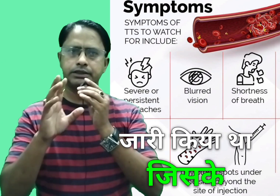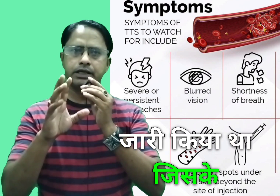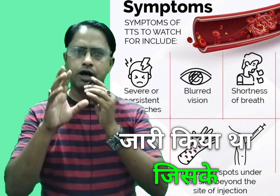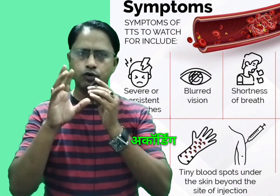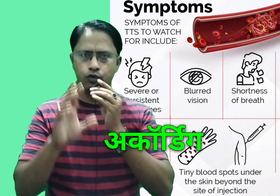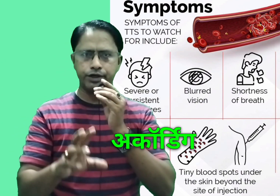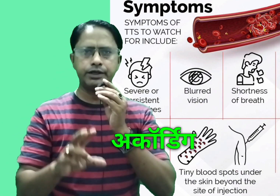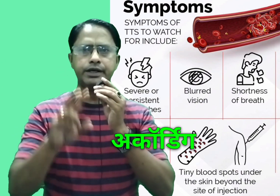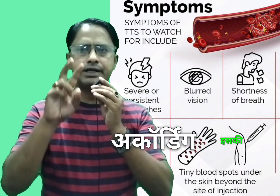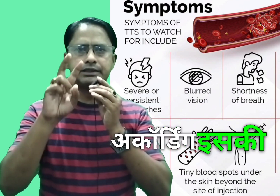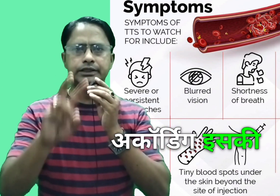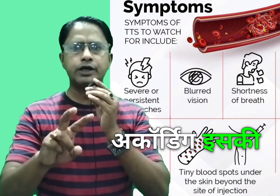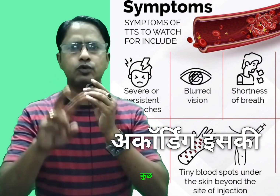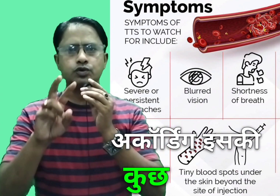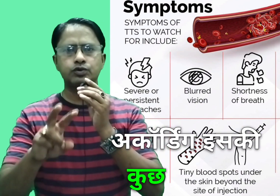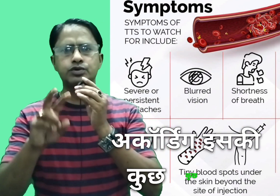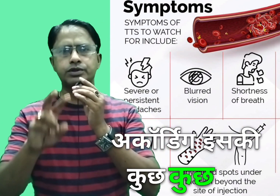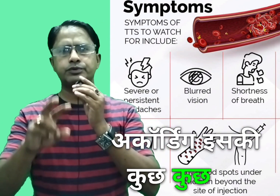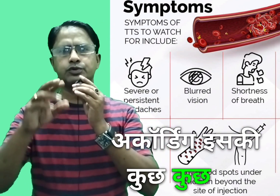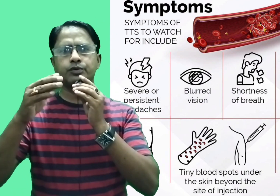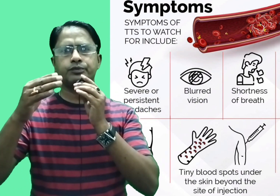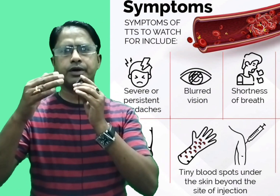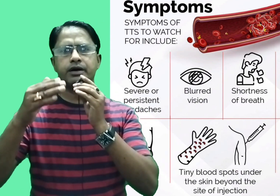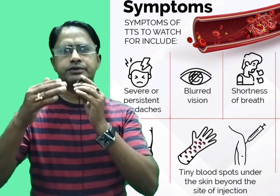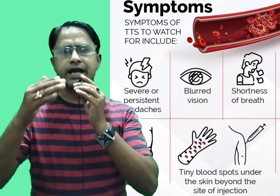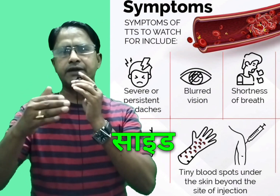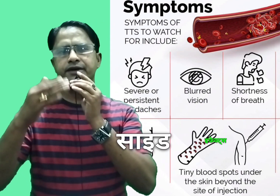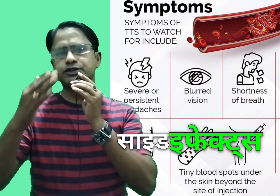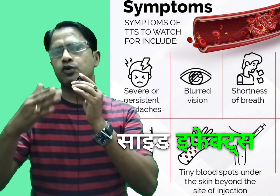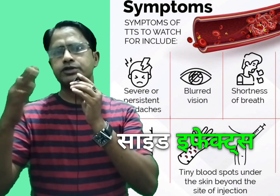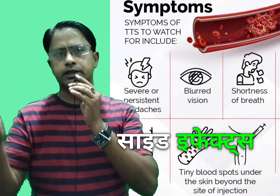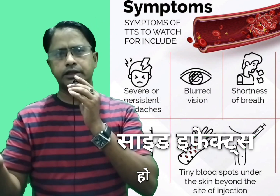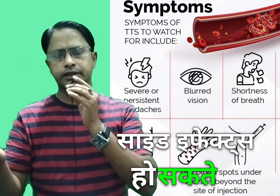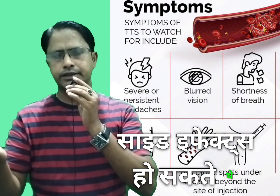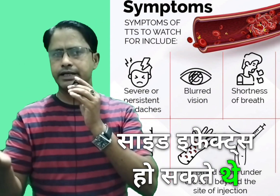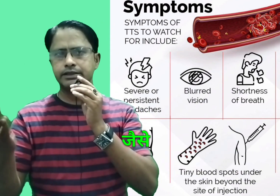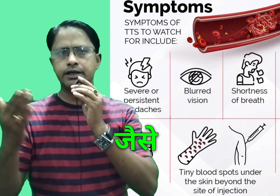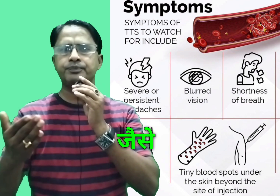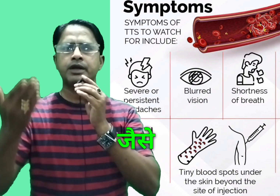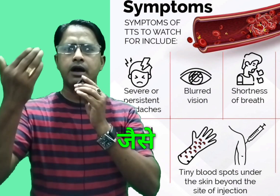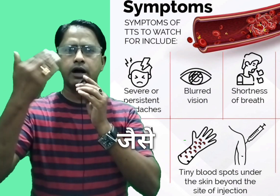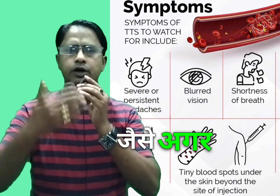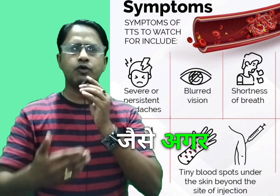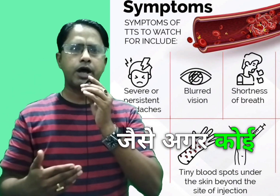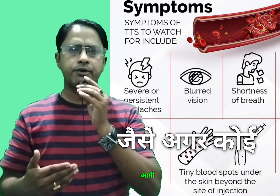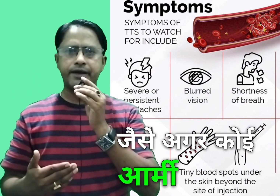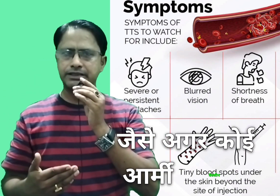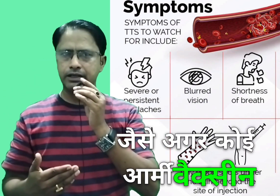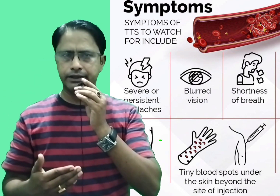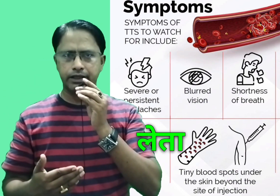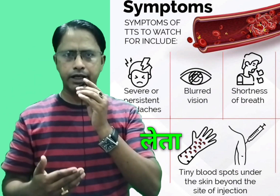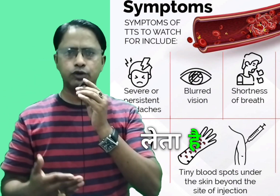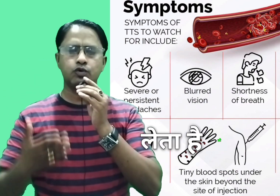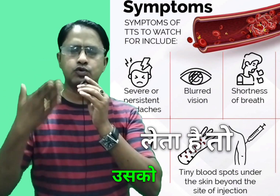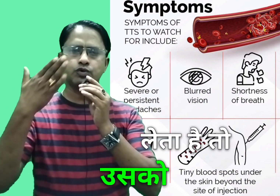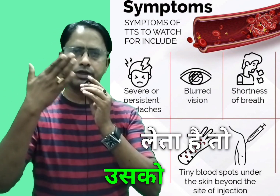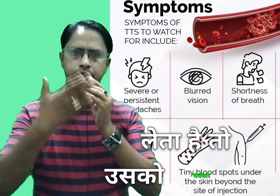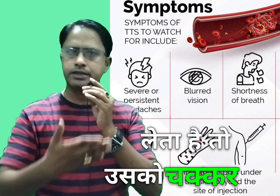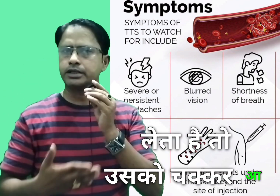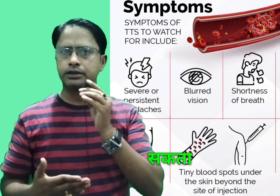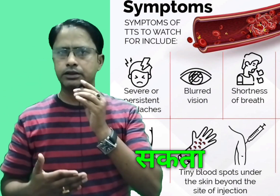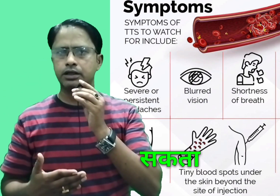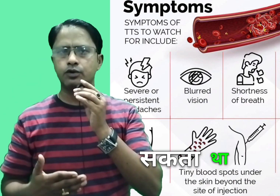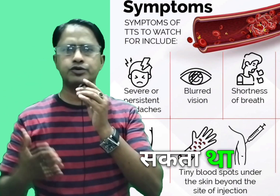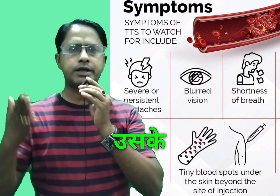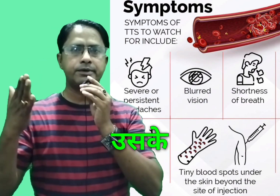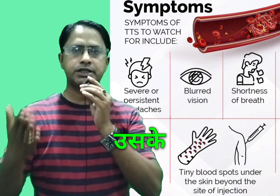था जिसके अकॉर्डिंग इसके कुछ जो साइड इफ़ेक्ट्स हो सकते थे। जैसे अगर कोई आदमी वैक्सीन लेता है तो उसको चक्कर